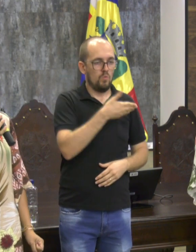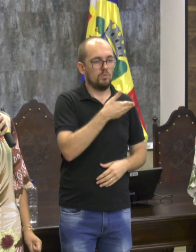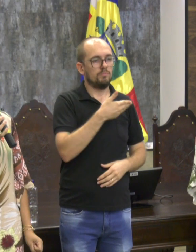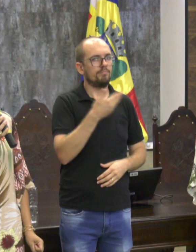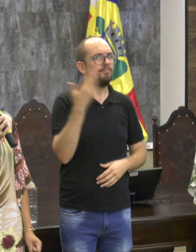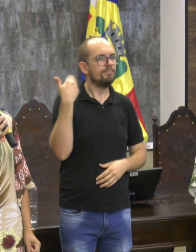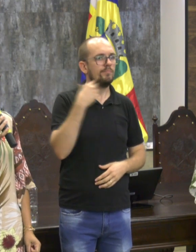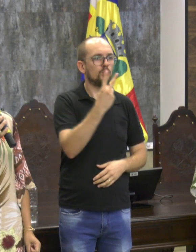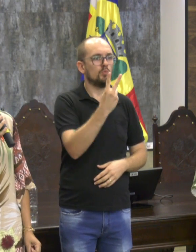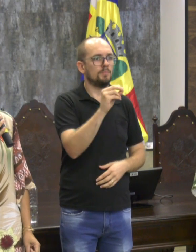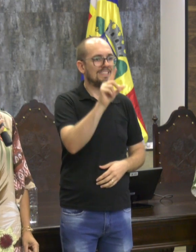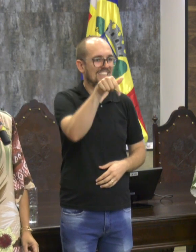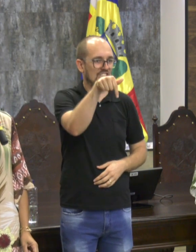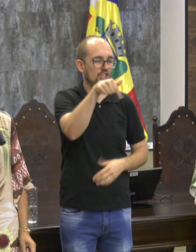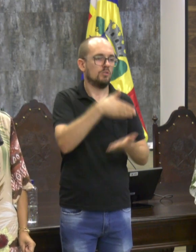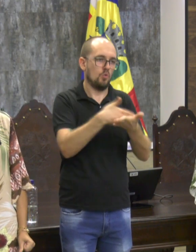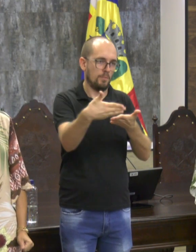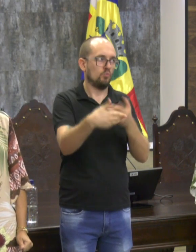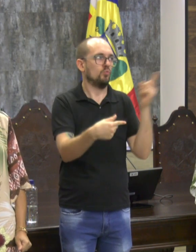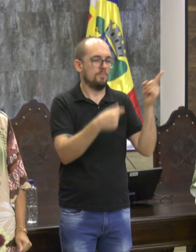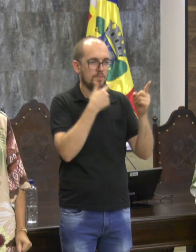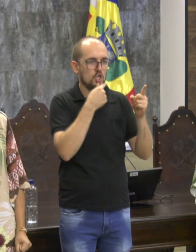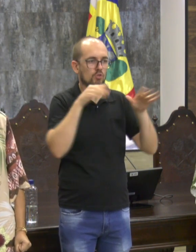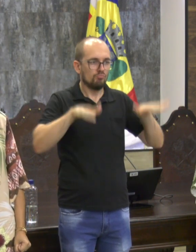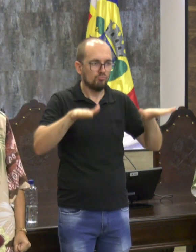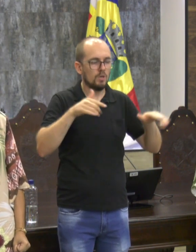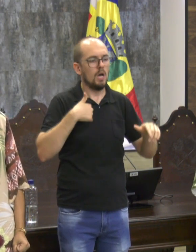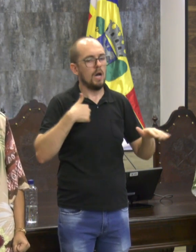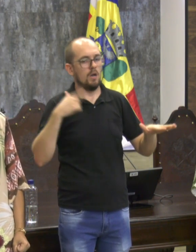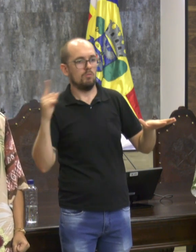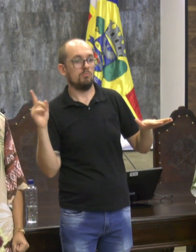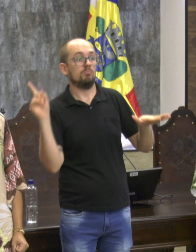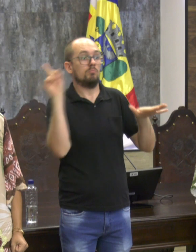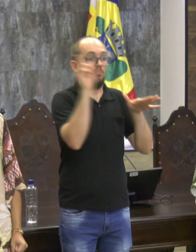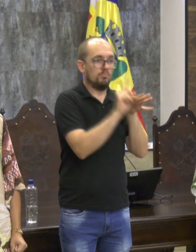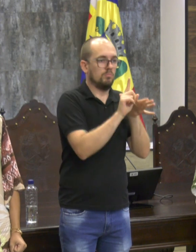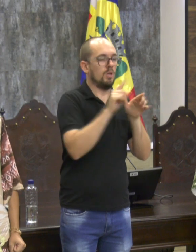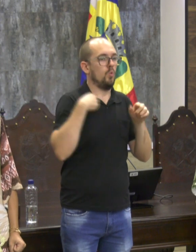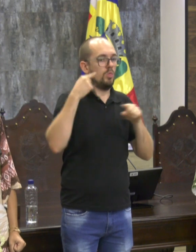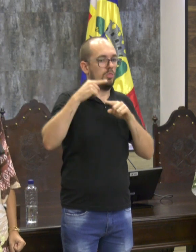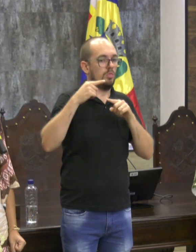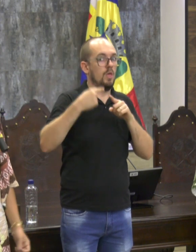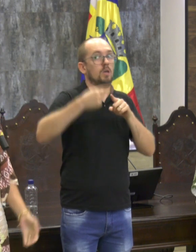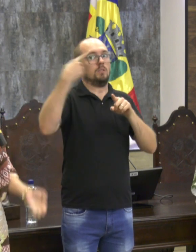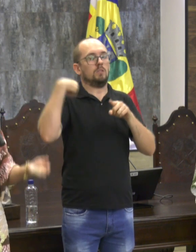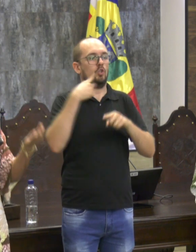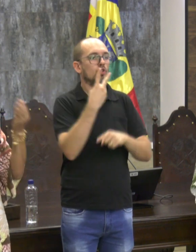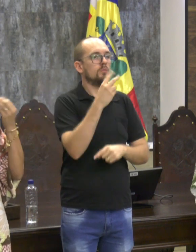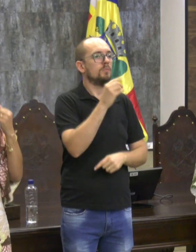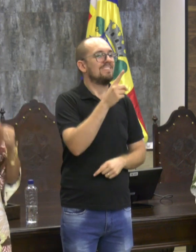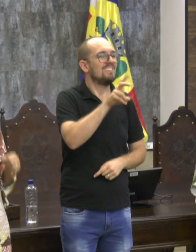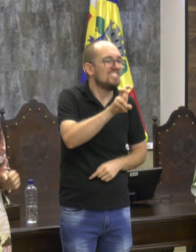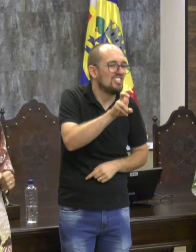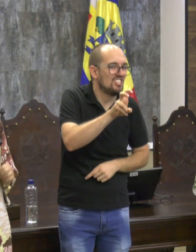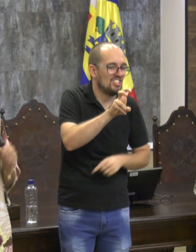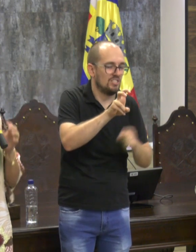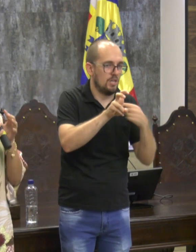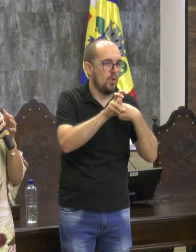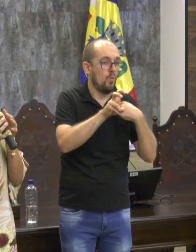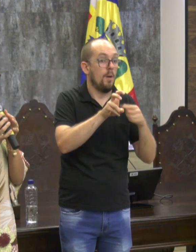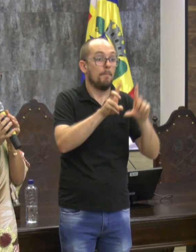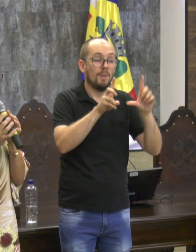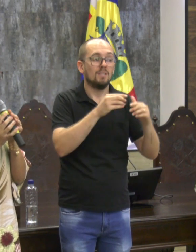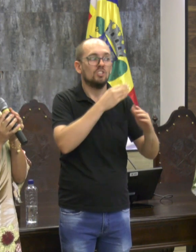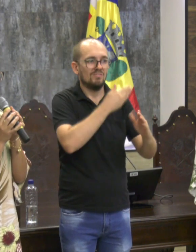em 2017, eu comecei a vivenciar essa história com o Gustavo em 2015, mas tem uma trajetória